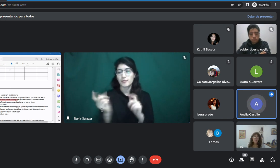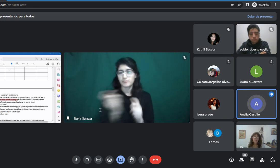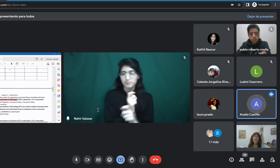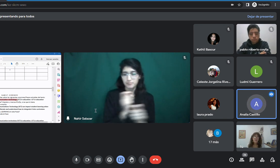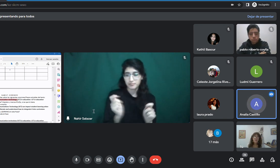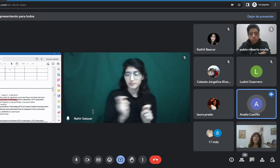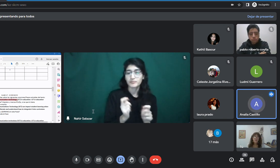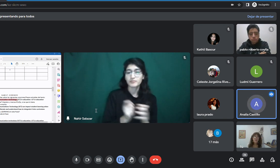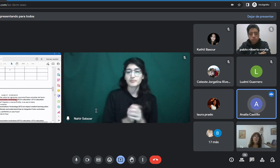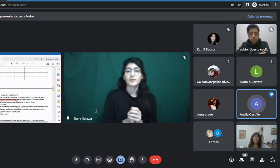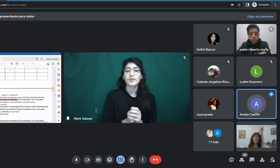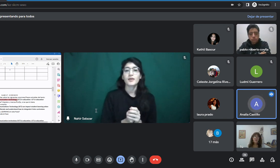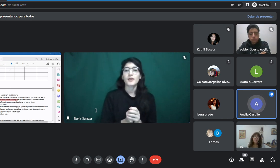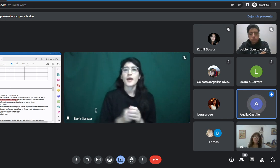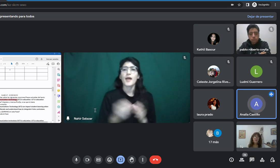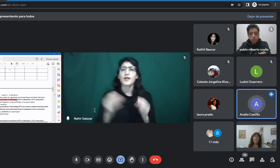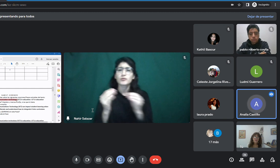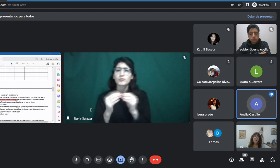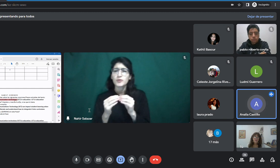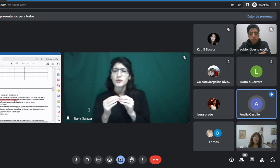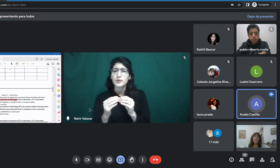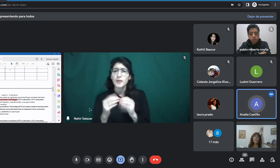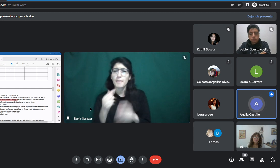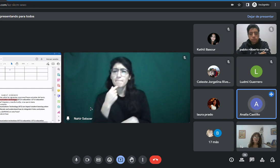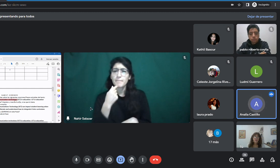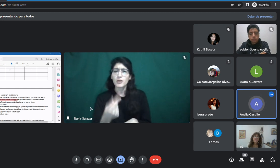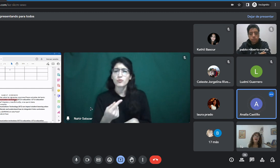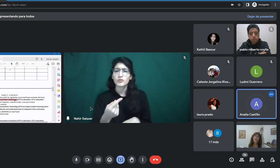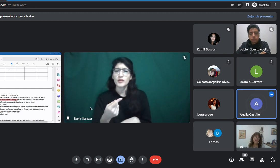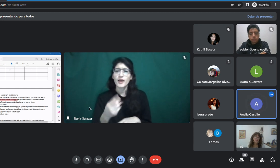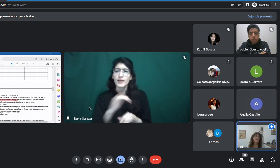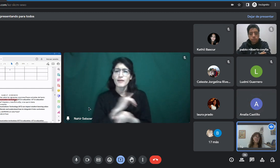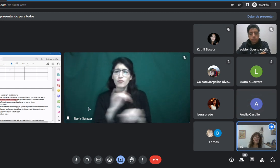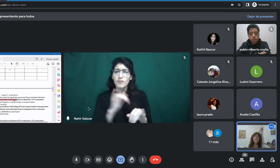información y comunicación son los premodificadores de tecnología. Claro.